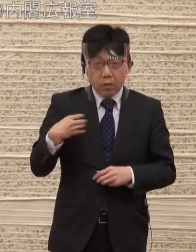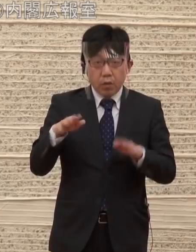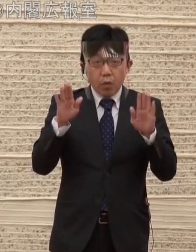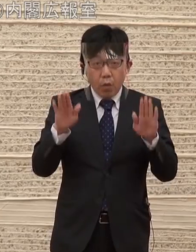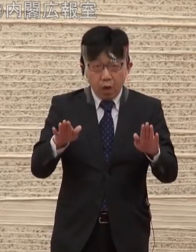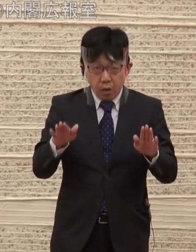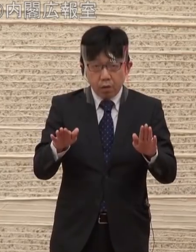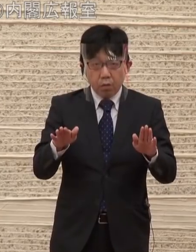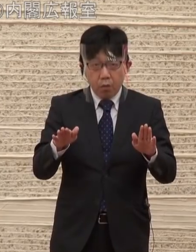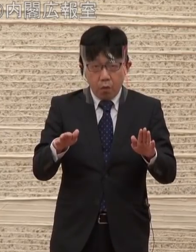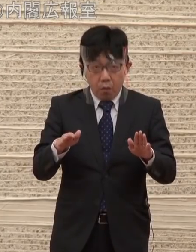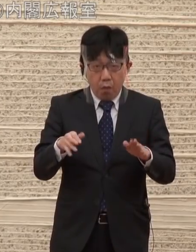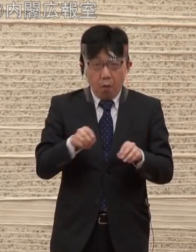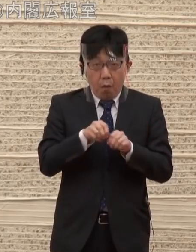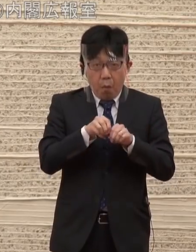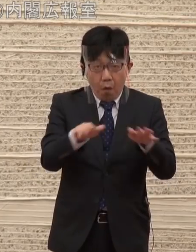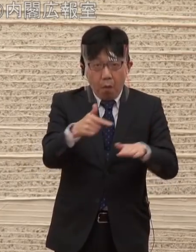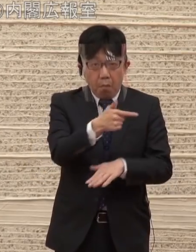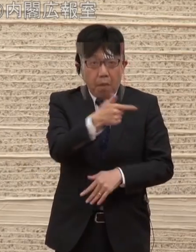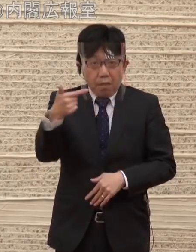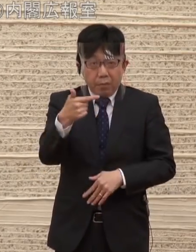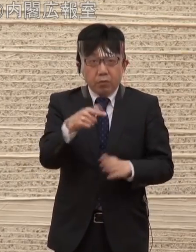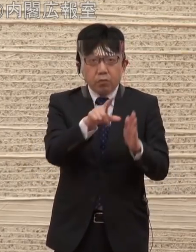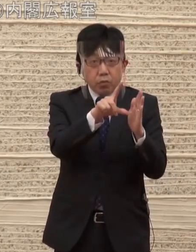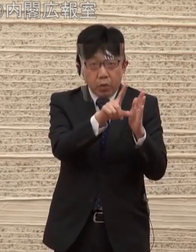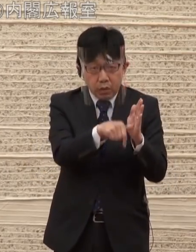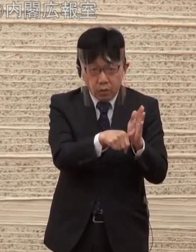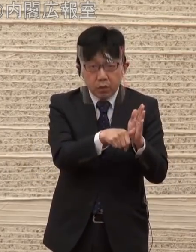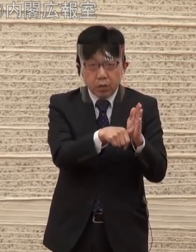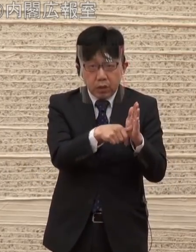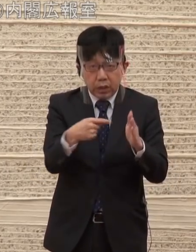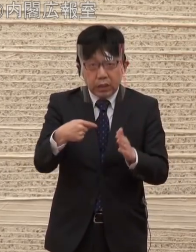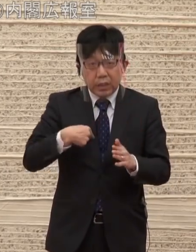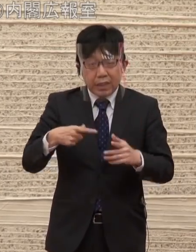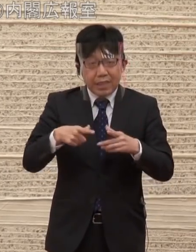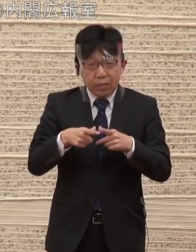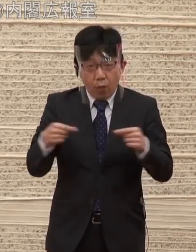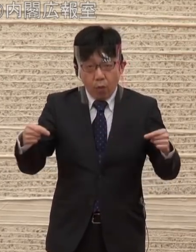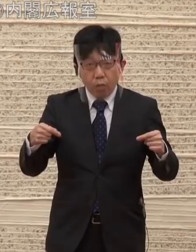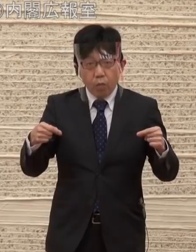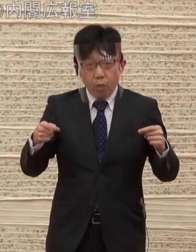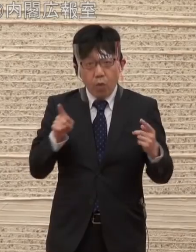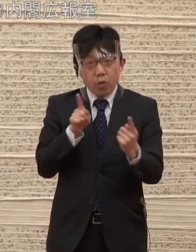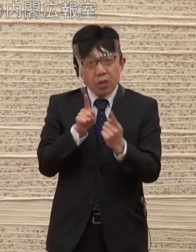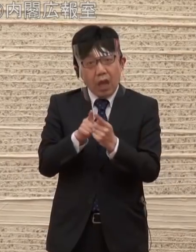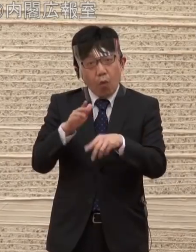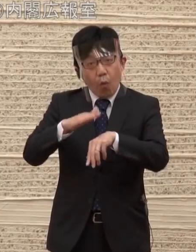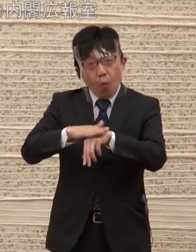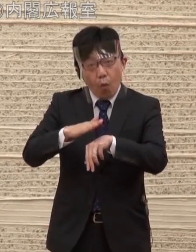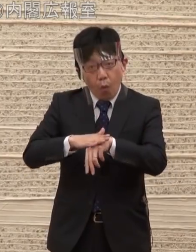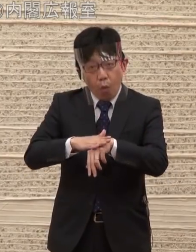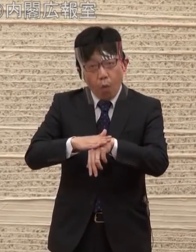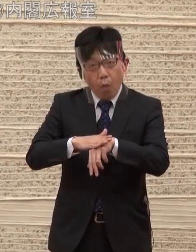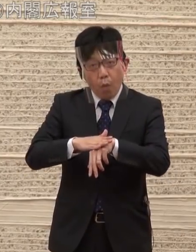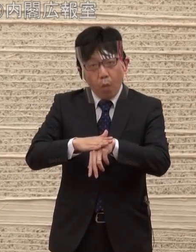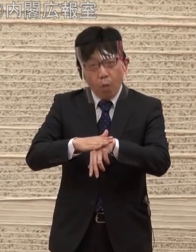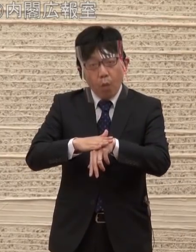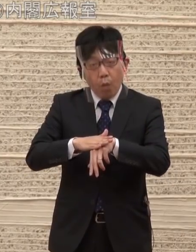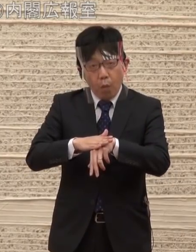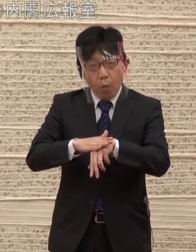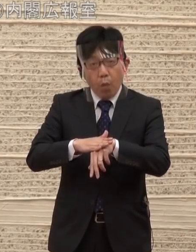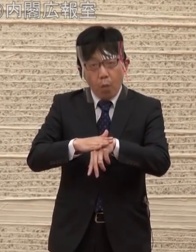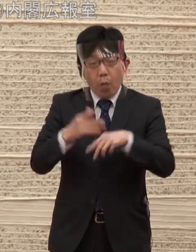パンデミックが起こったときにですね世界がどう対応していくべきかというそのあり方についてですね